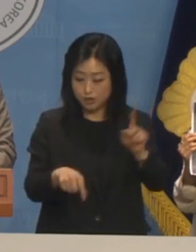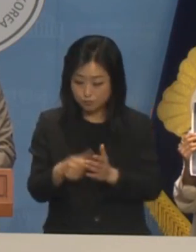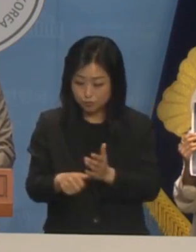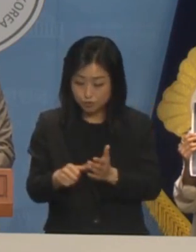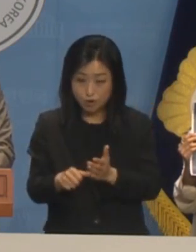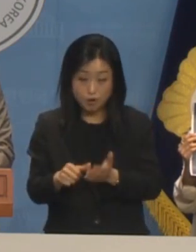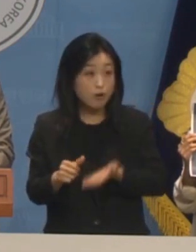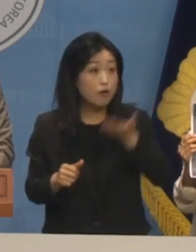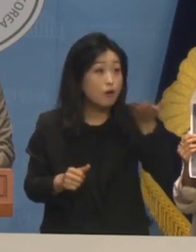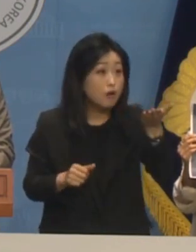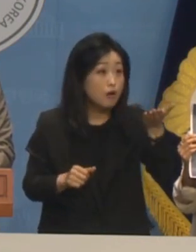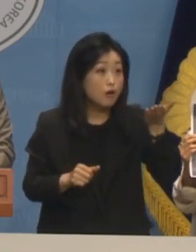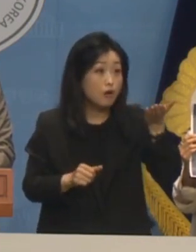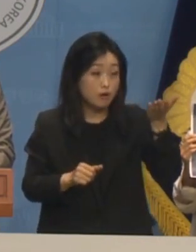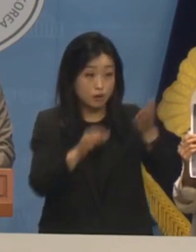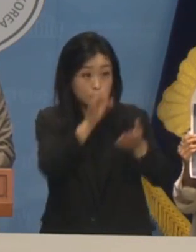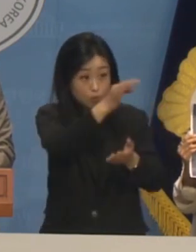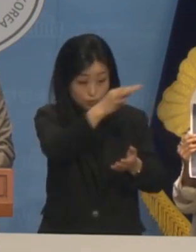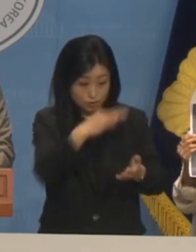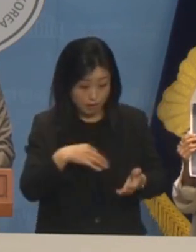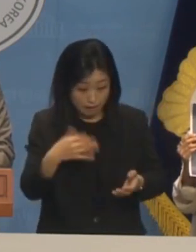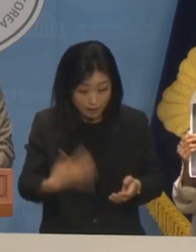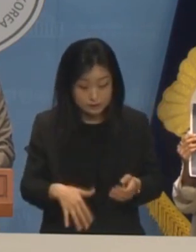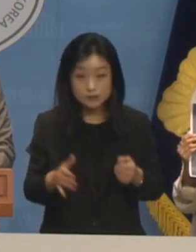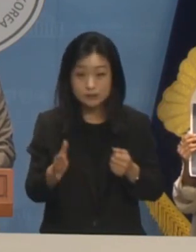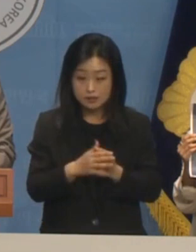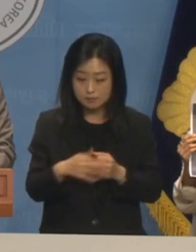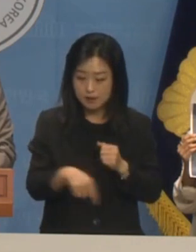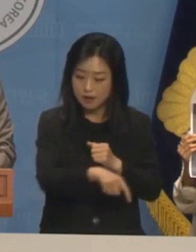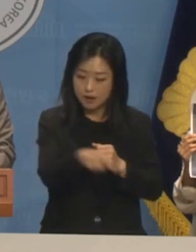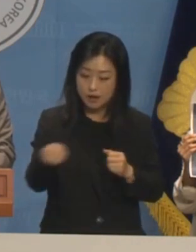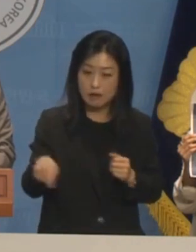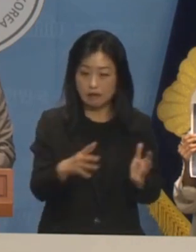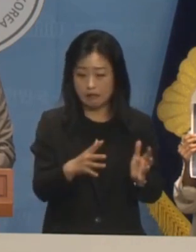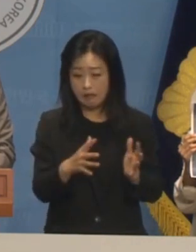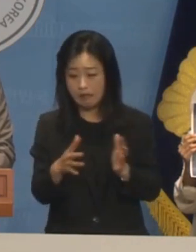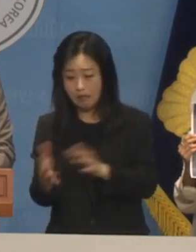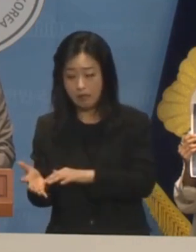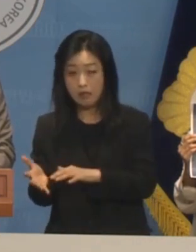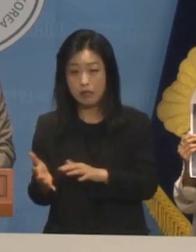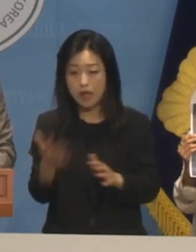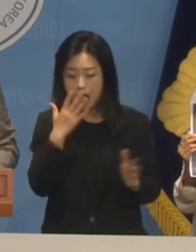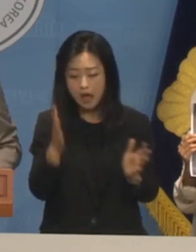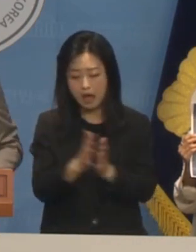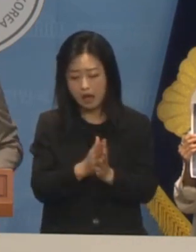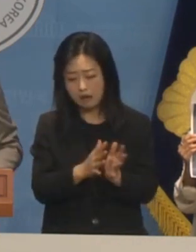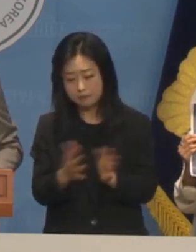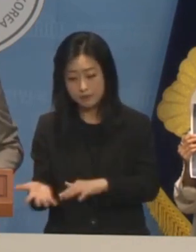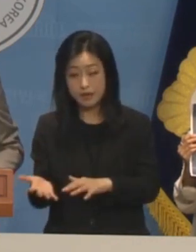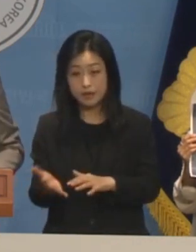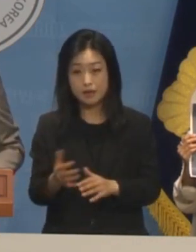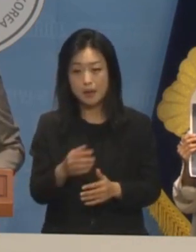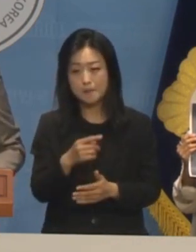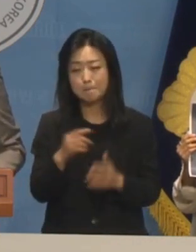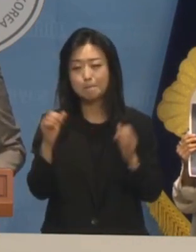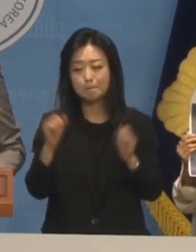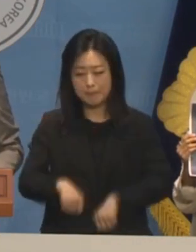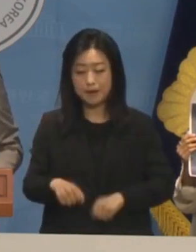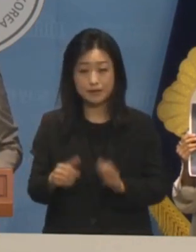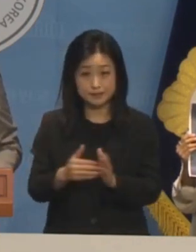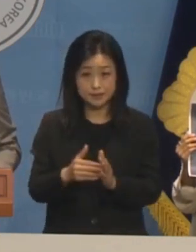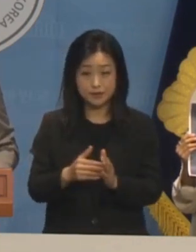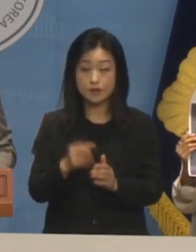사라졌고 결국 무수한 중소상인, 소상공인 업체가 줄도산을 맞았습니다. 또한 상품권, 여행상품